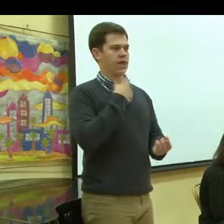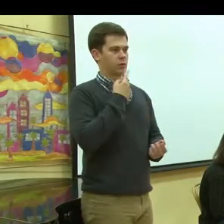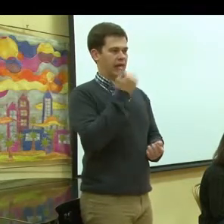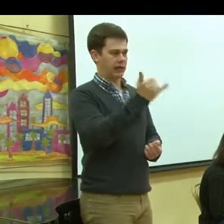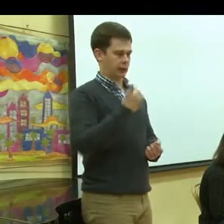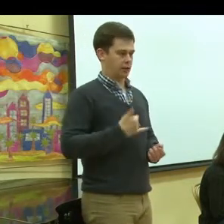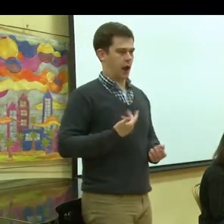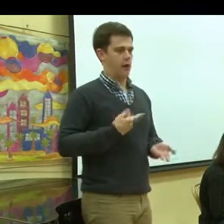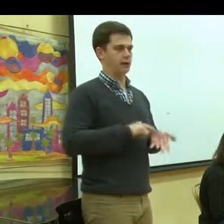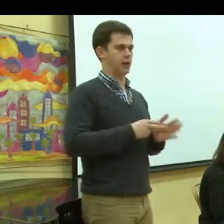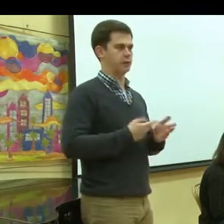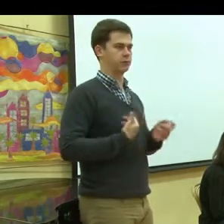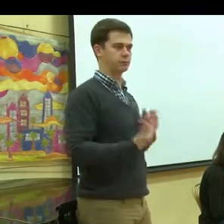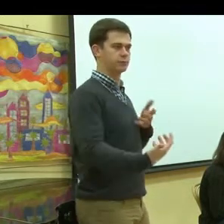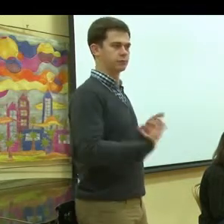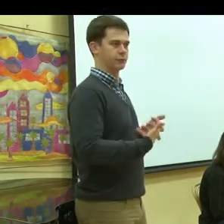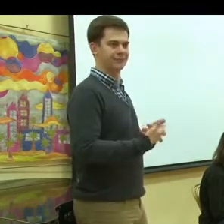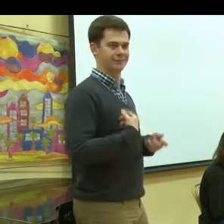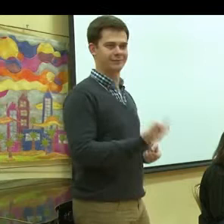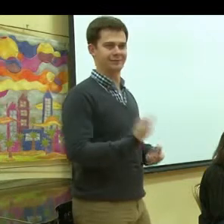tango. Fíjate lo que es en ese sentido,